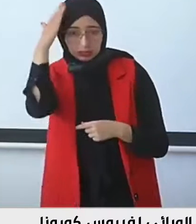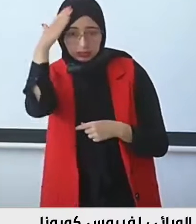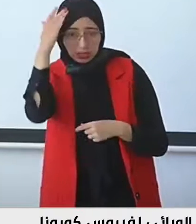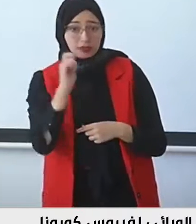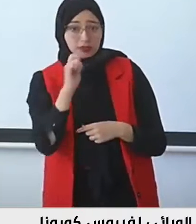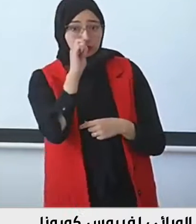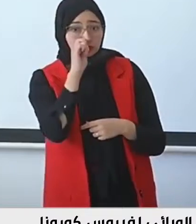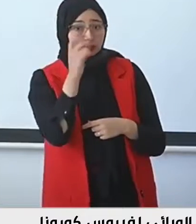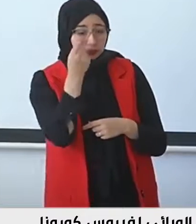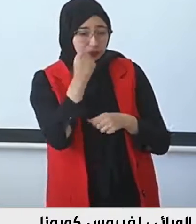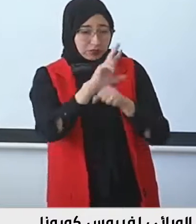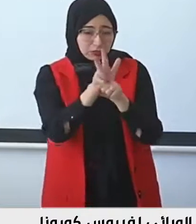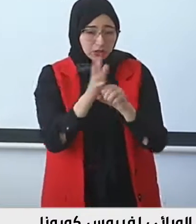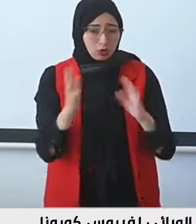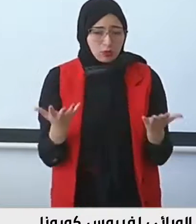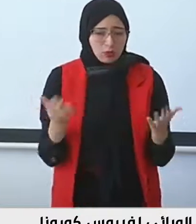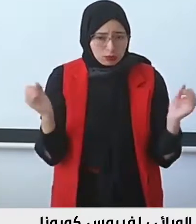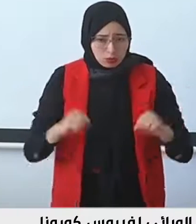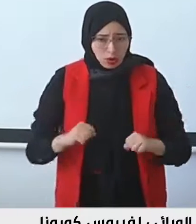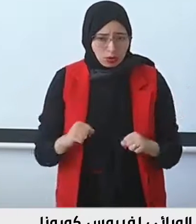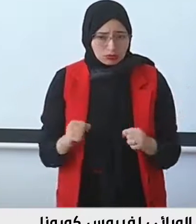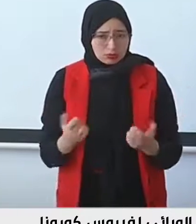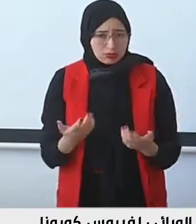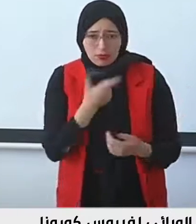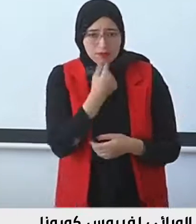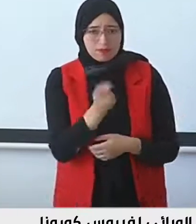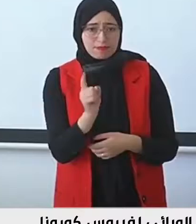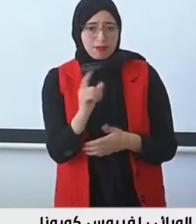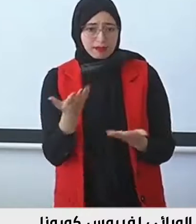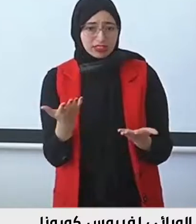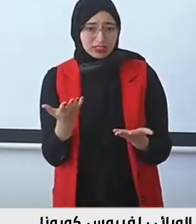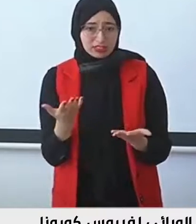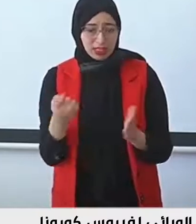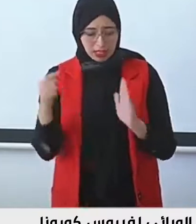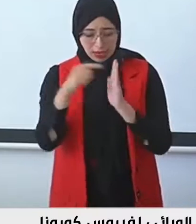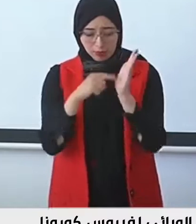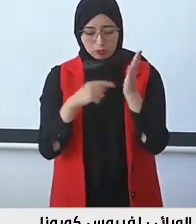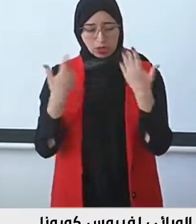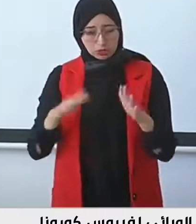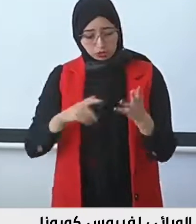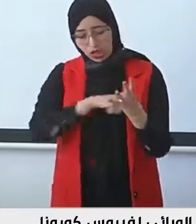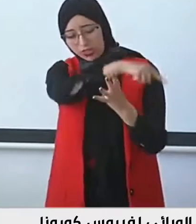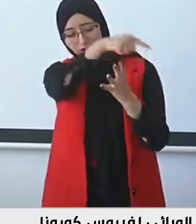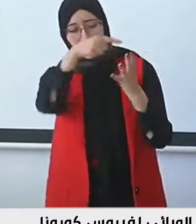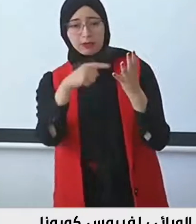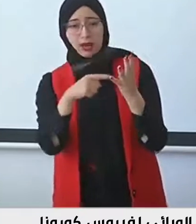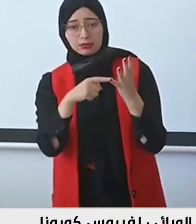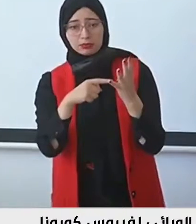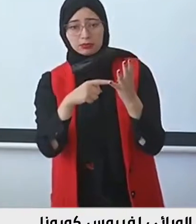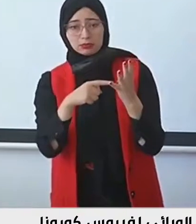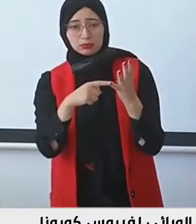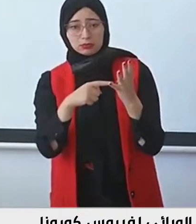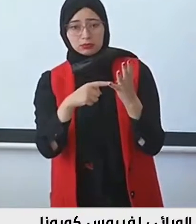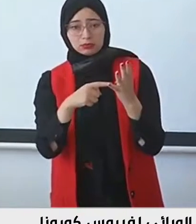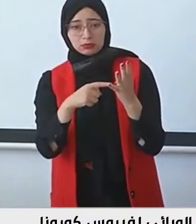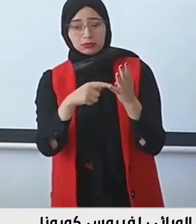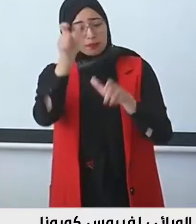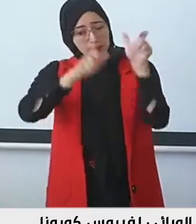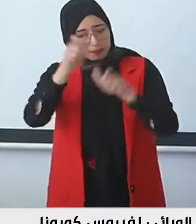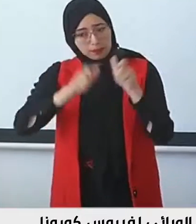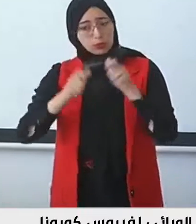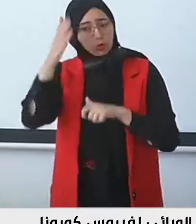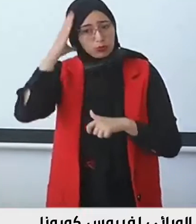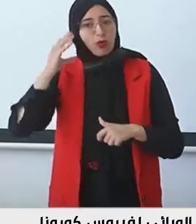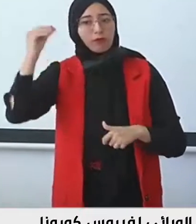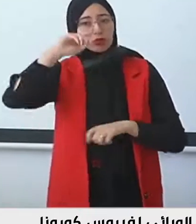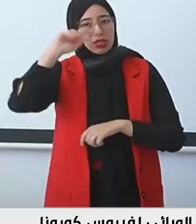التحاليل السريعه معناتها مرتكز على الاشخاص هذولنا اللي هما مخول لهم باش يقوموا بالتحاليل السريعه